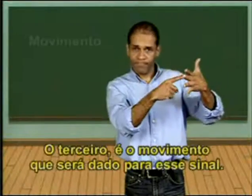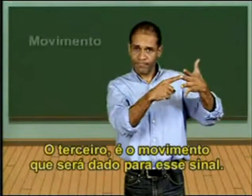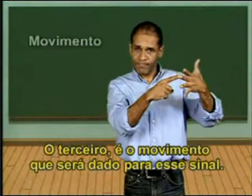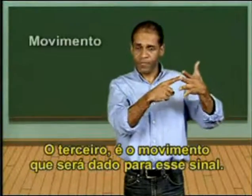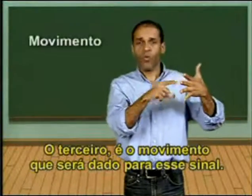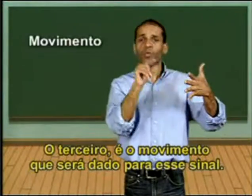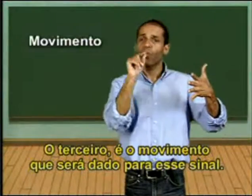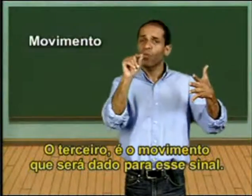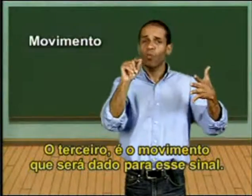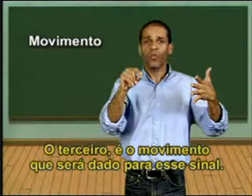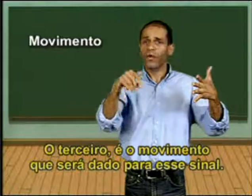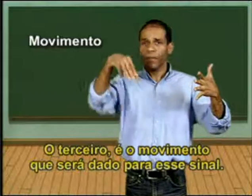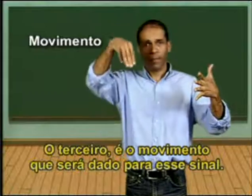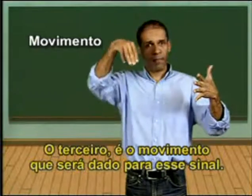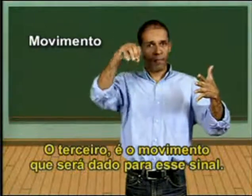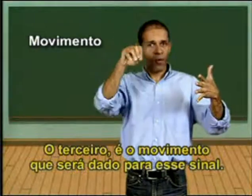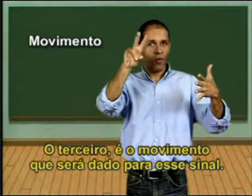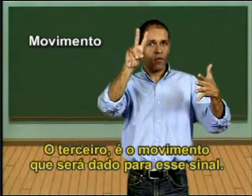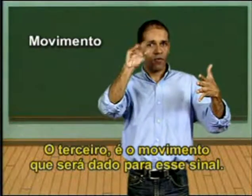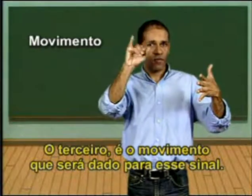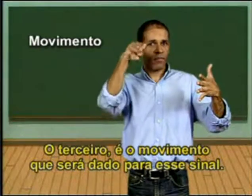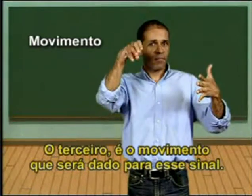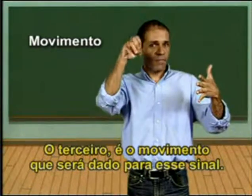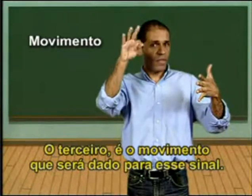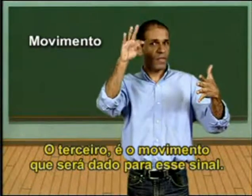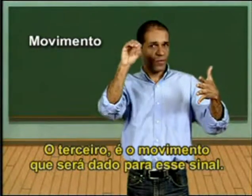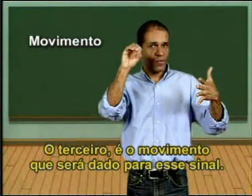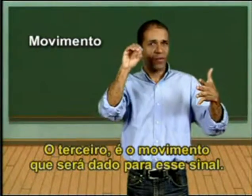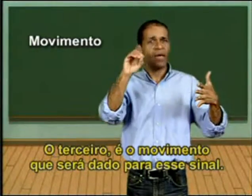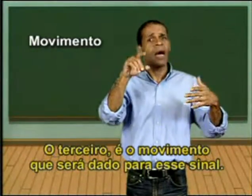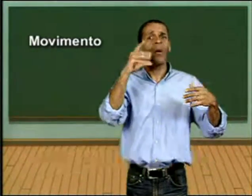O terceiro é o movimento que será dado para esse sinal.